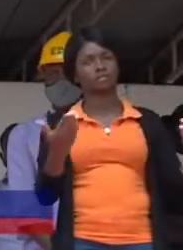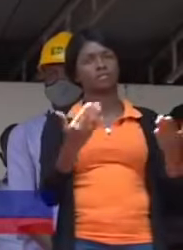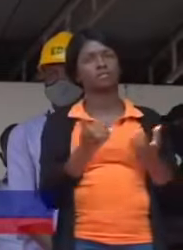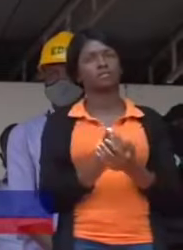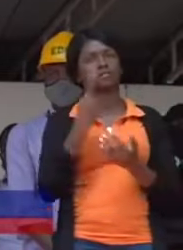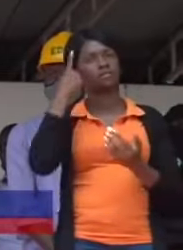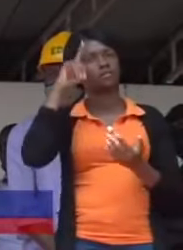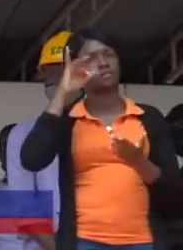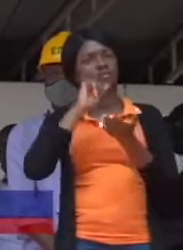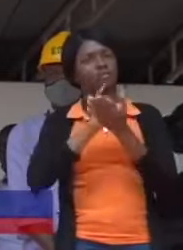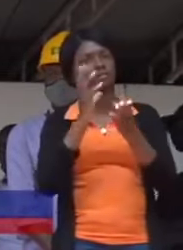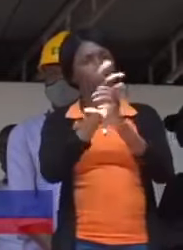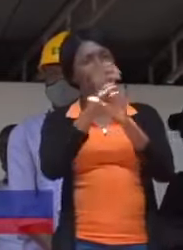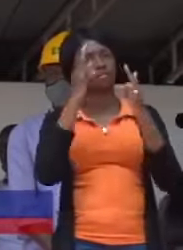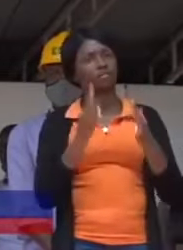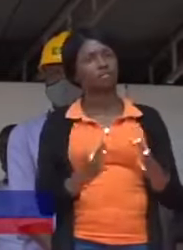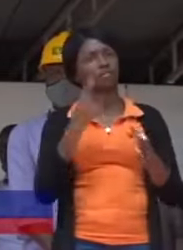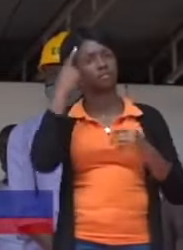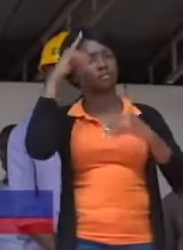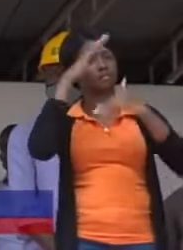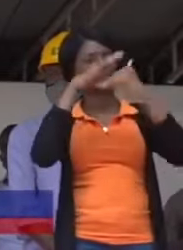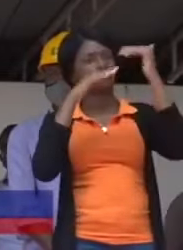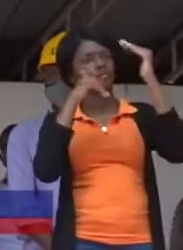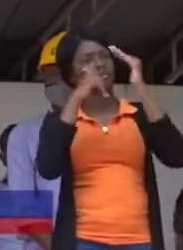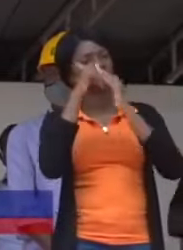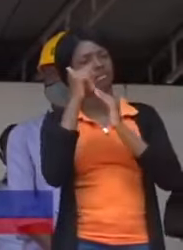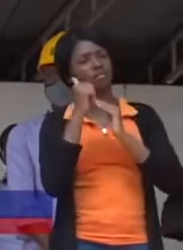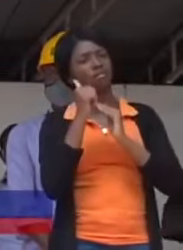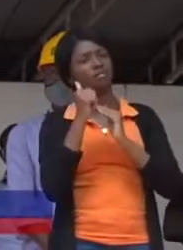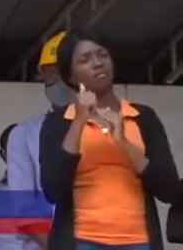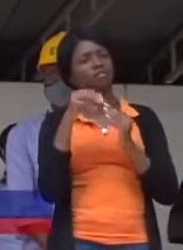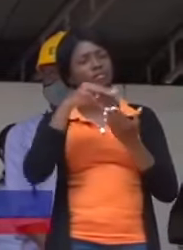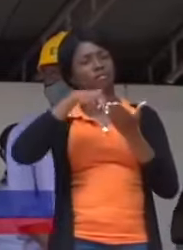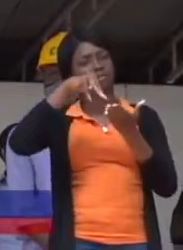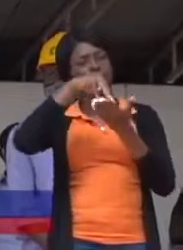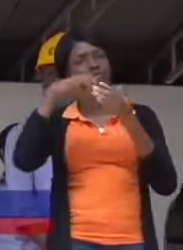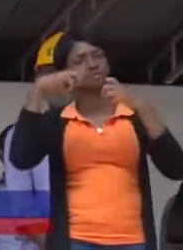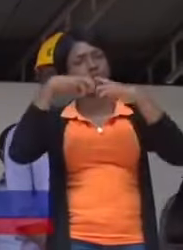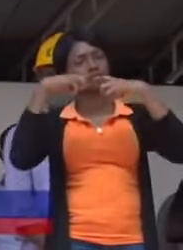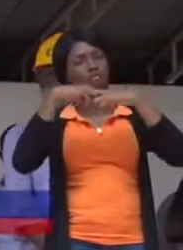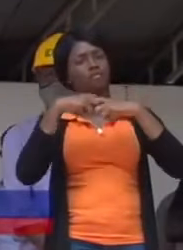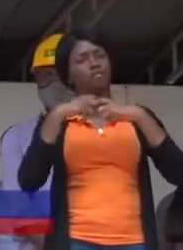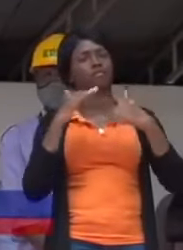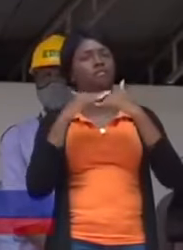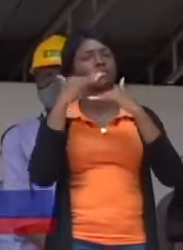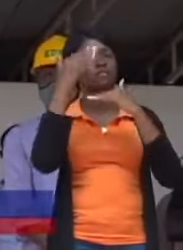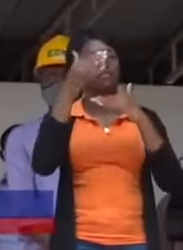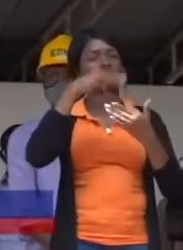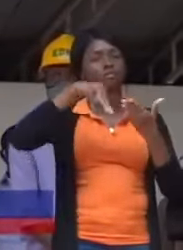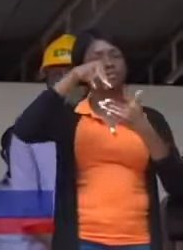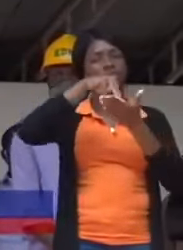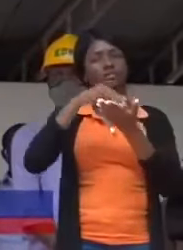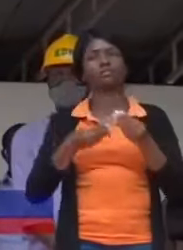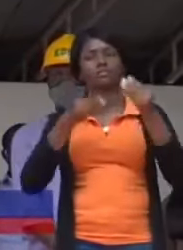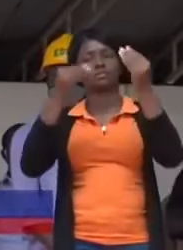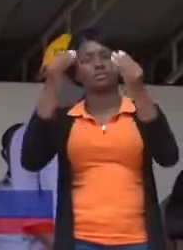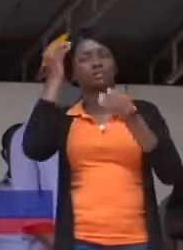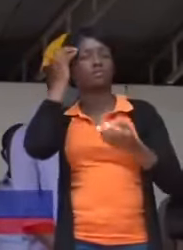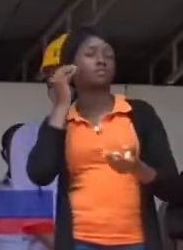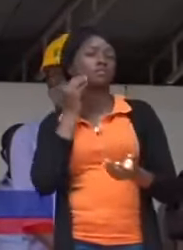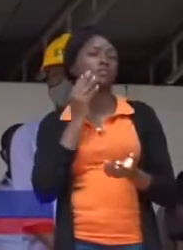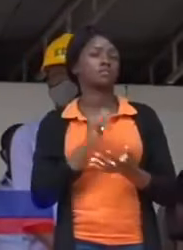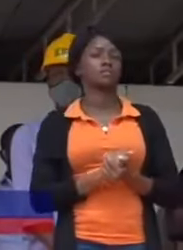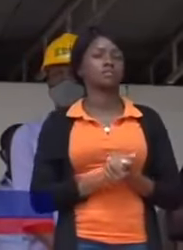nous. C'est pour ça que nous prenons décision. Nous construisons le réseau électrique la Kayo. Et pas après ça, nous allons mettre centrale électrique la Kayo. Moun